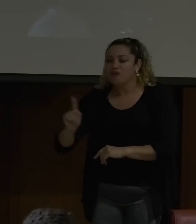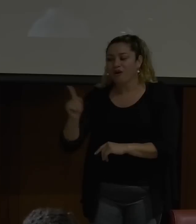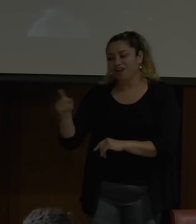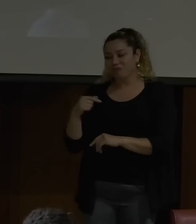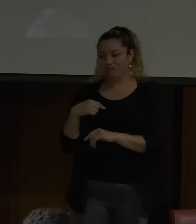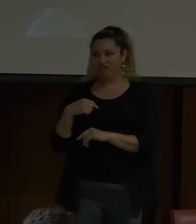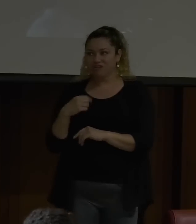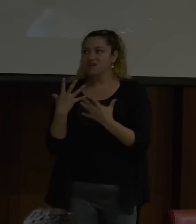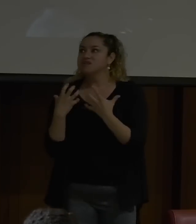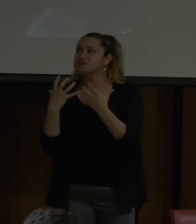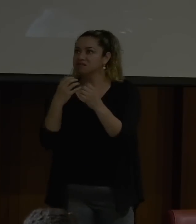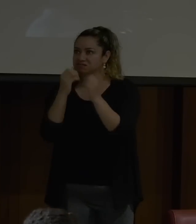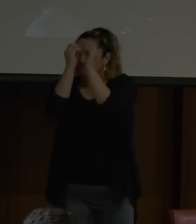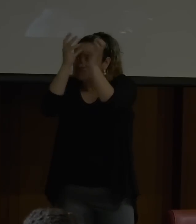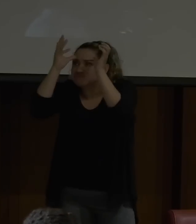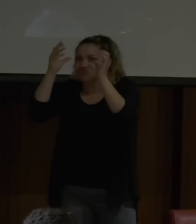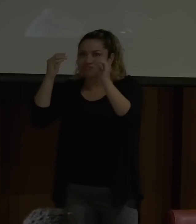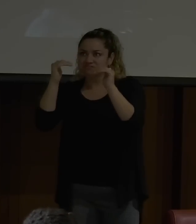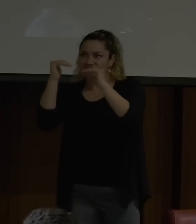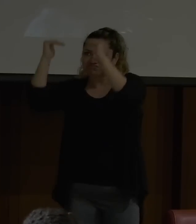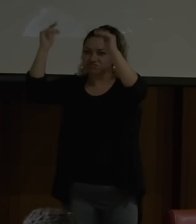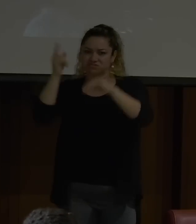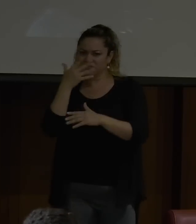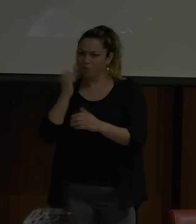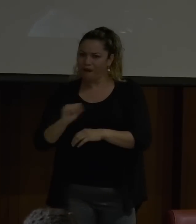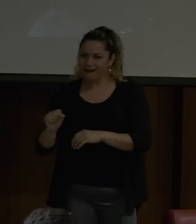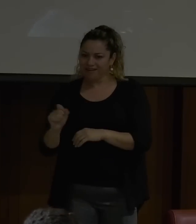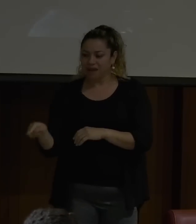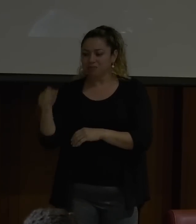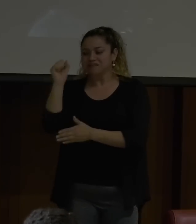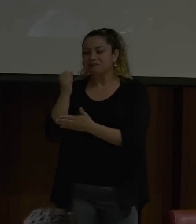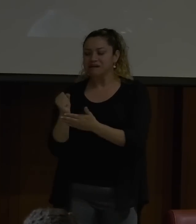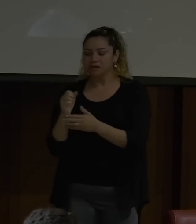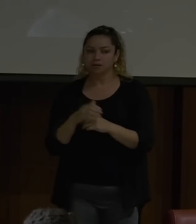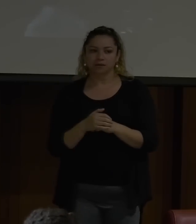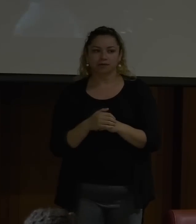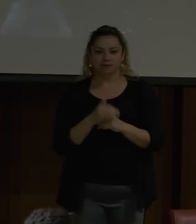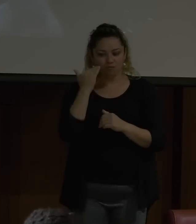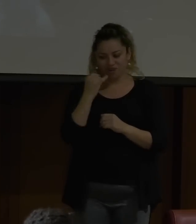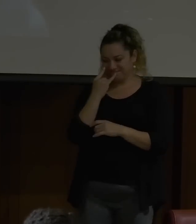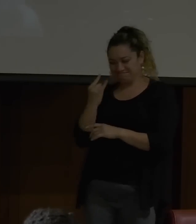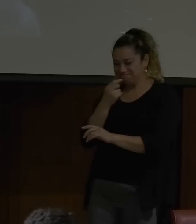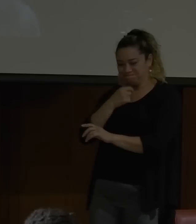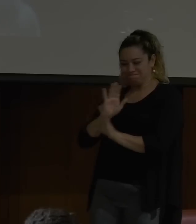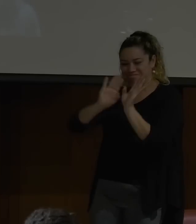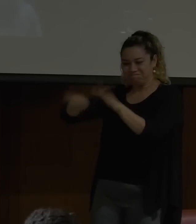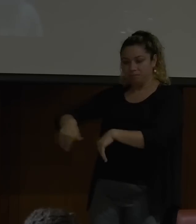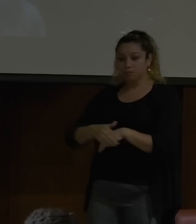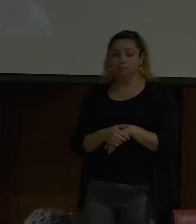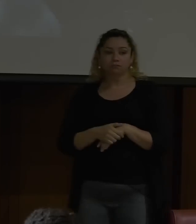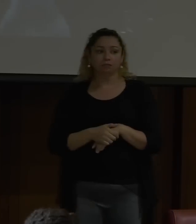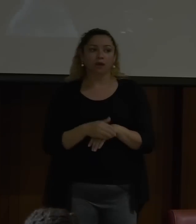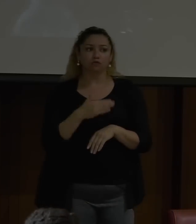económica. Él no tenía nada. En mi casa había todo lo que yo pudiera necesitar. Era una finca grande con ganado. Éramos una familia